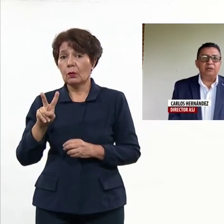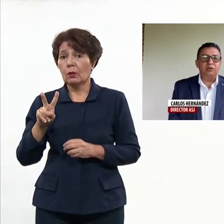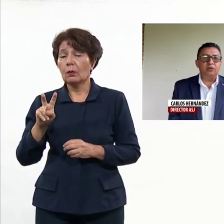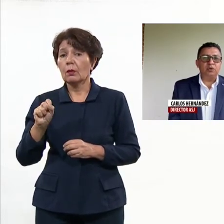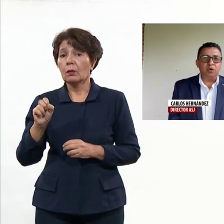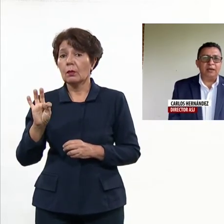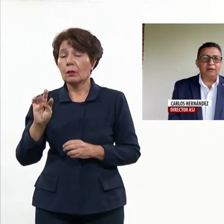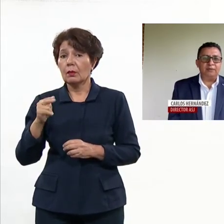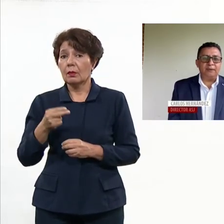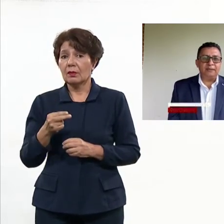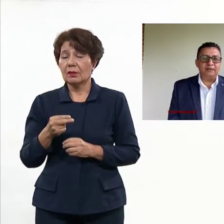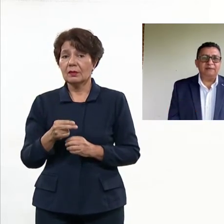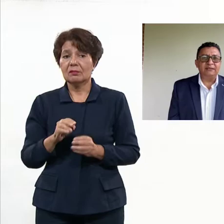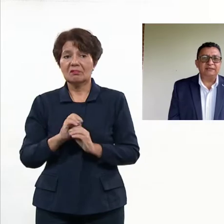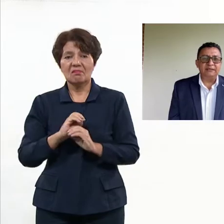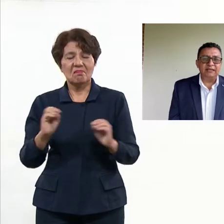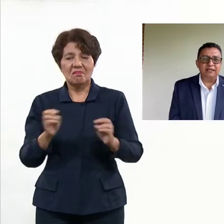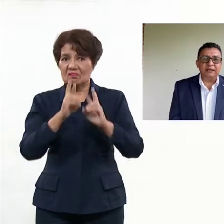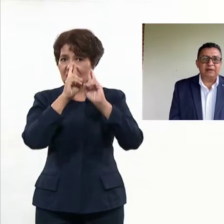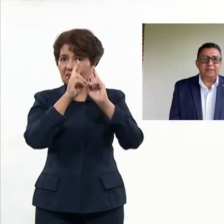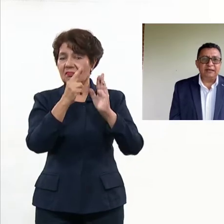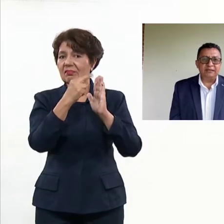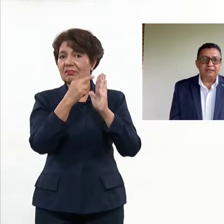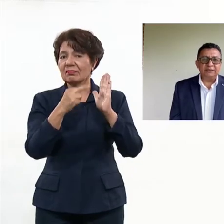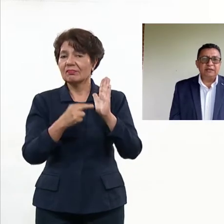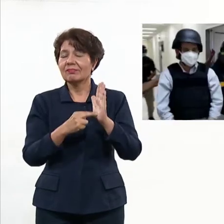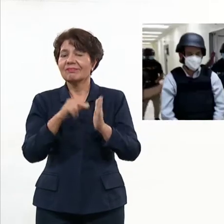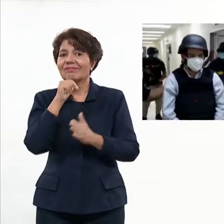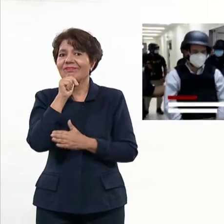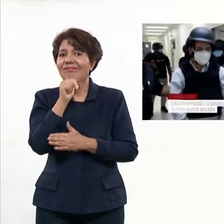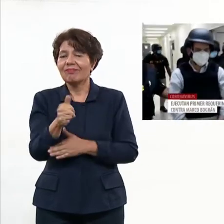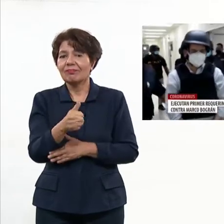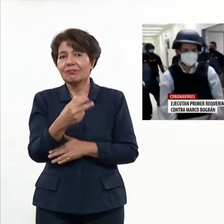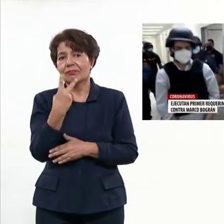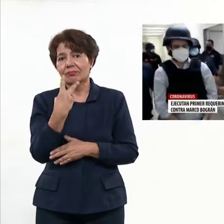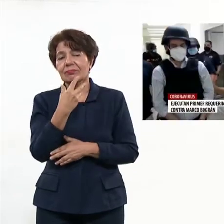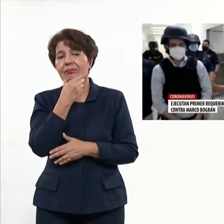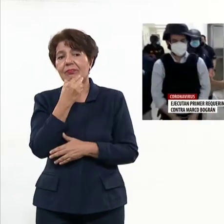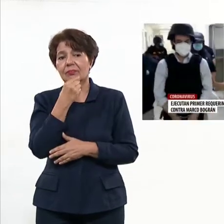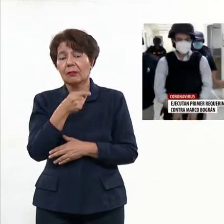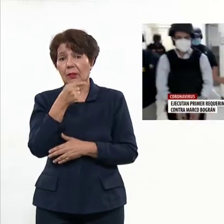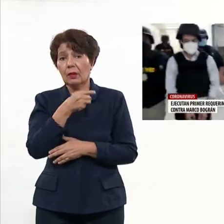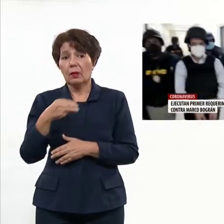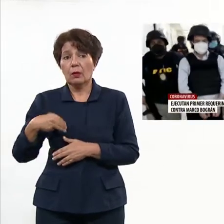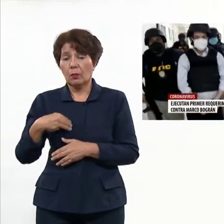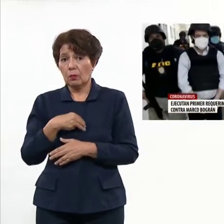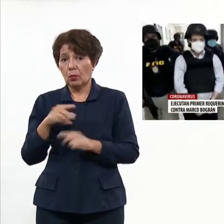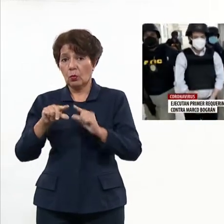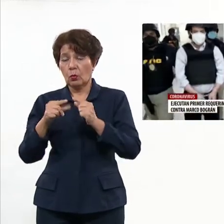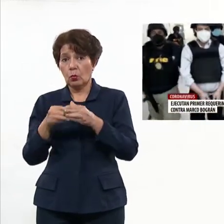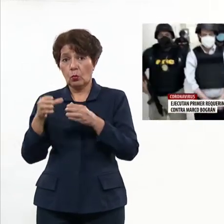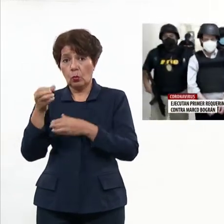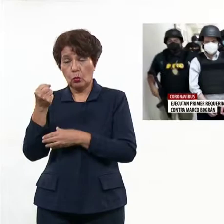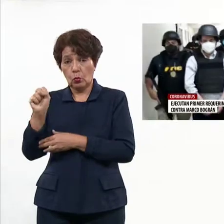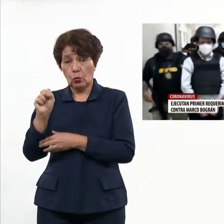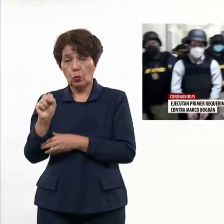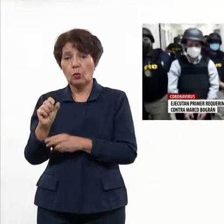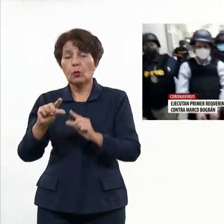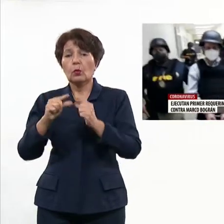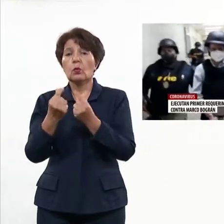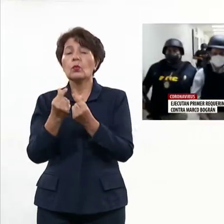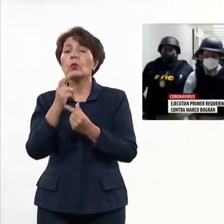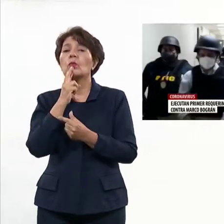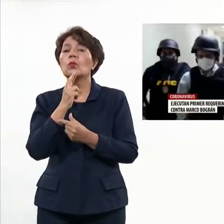ignorando toda la normativa existente en el país miembros de oposición en este caso del partido liberal de honduras